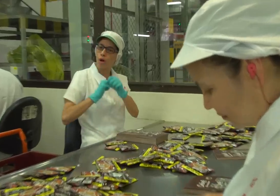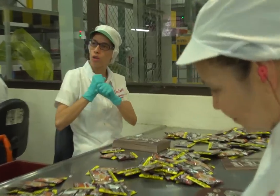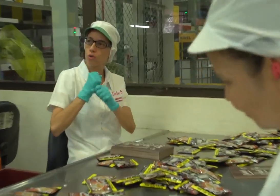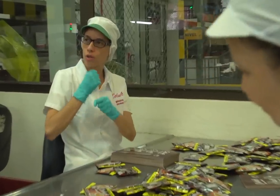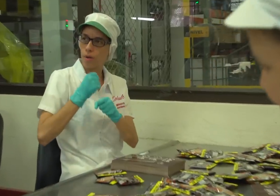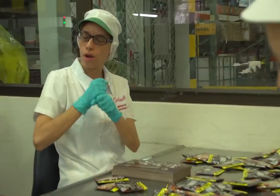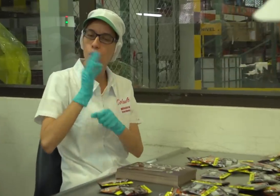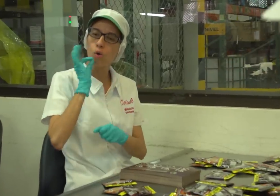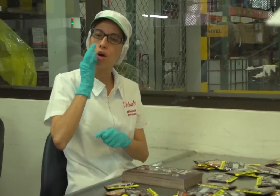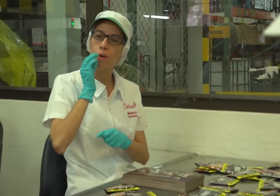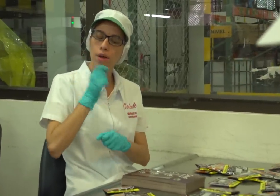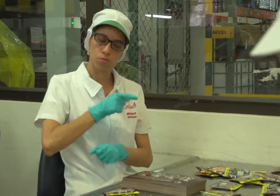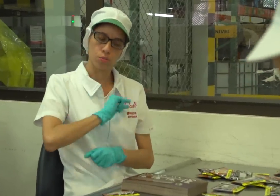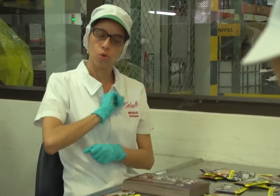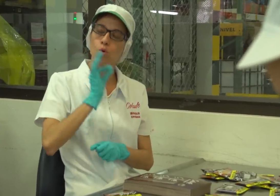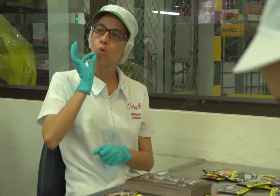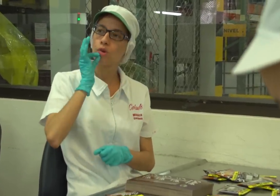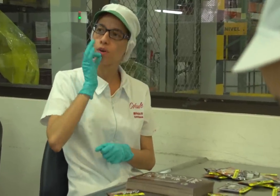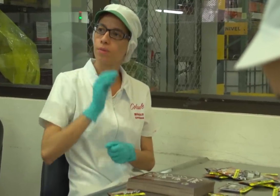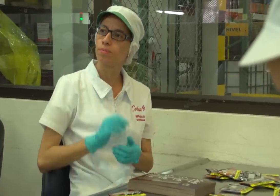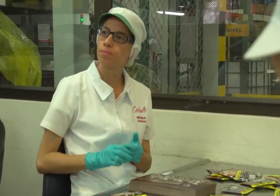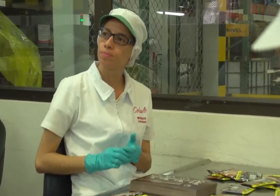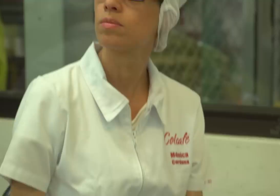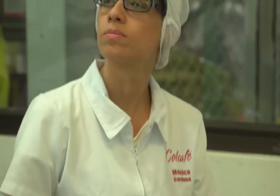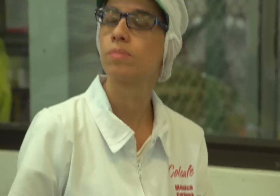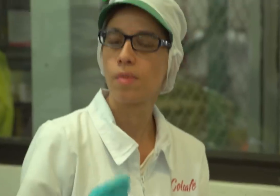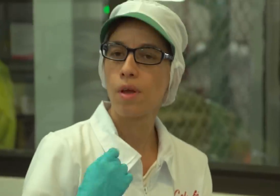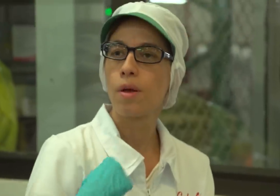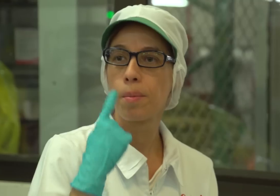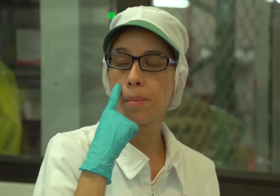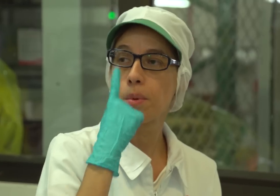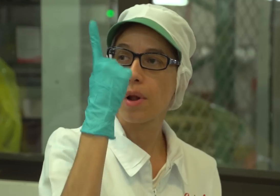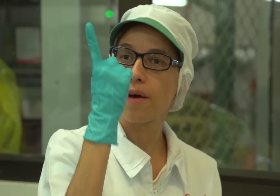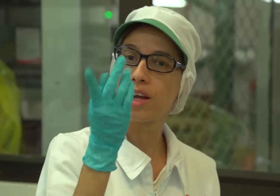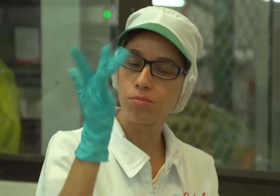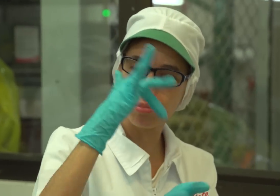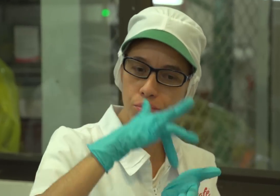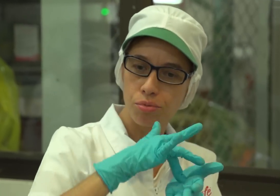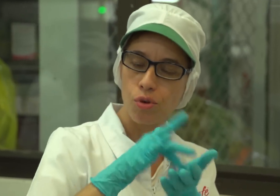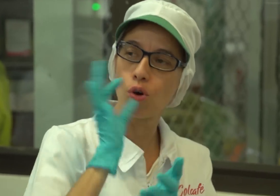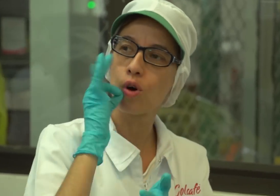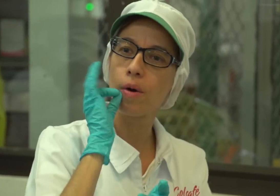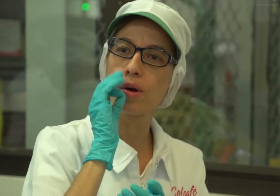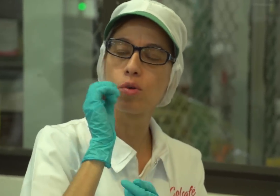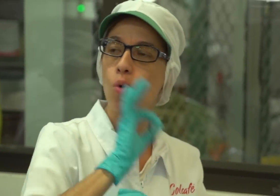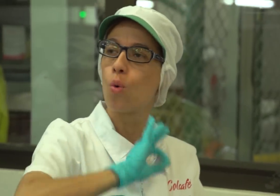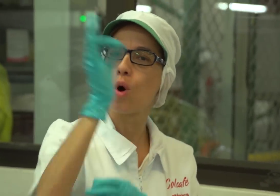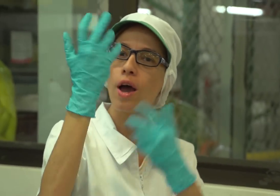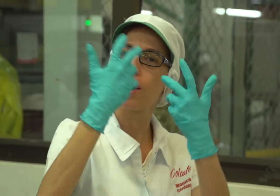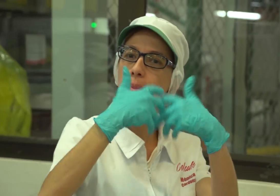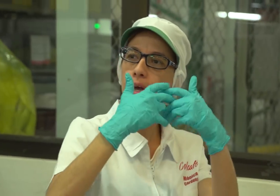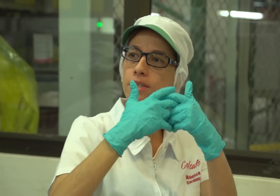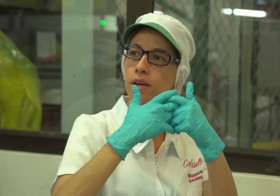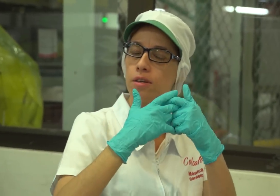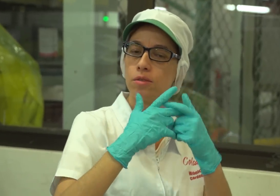Llevo 5 años con Colcafé. Es por la primera vez que yo vine a Colcafé, yo nunca había trabajado en ninguna